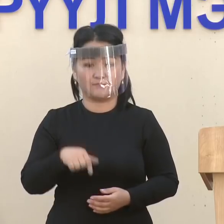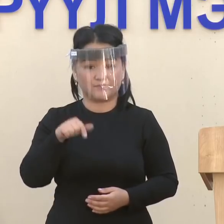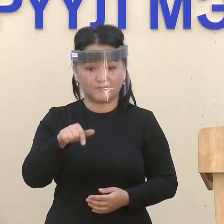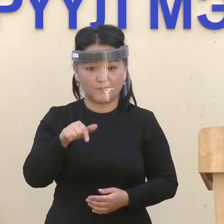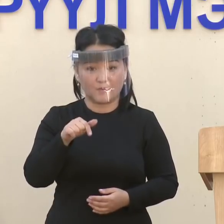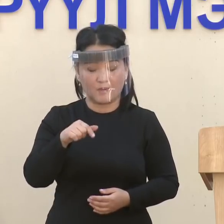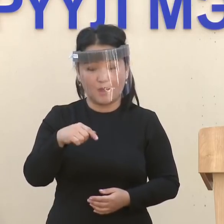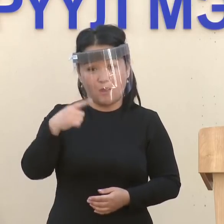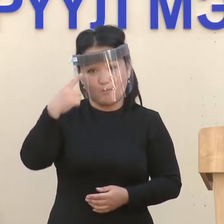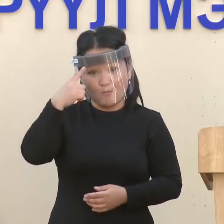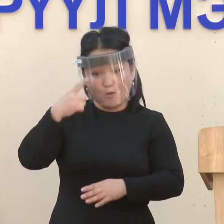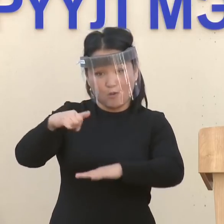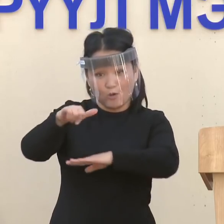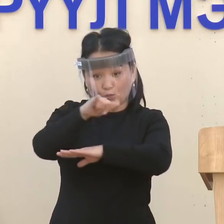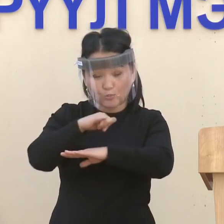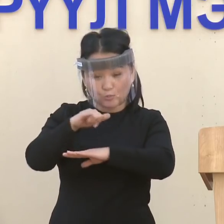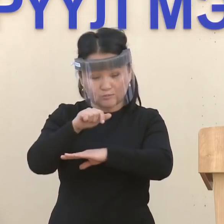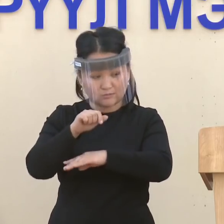дотор байгаа улсуудыг